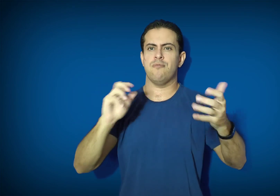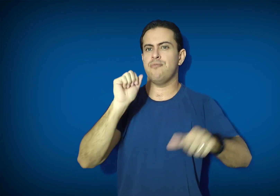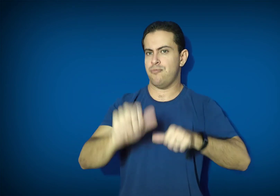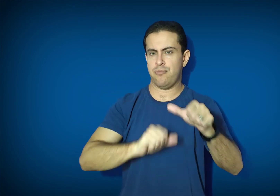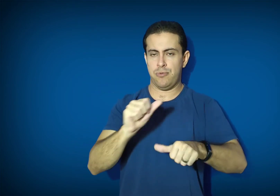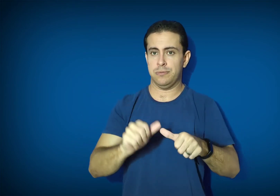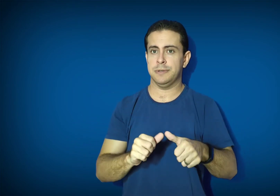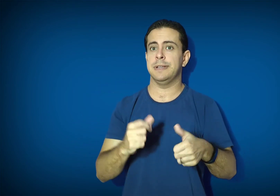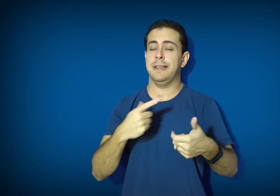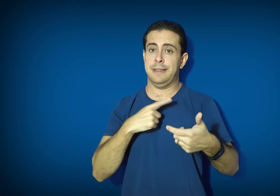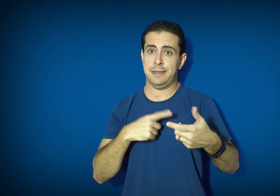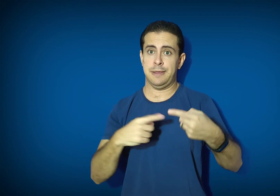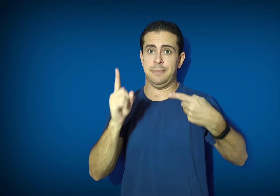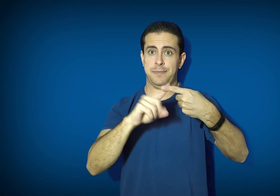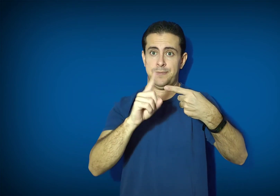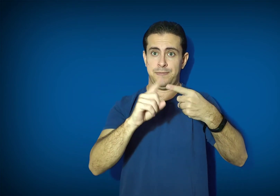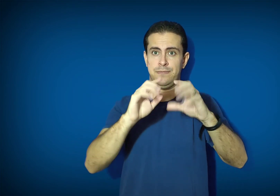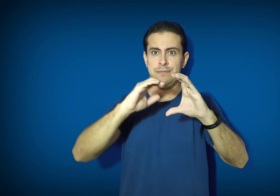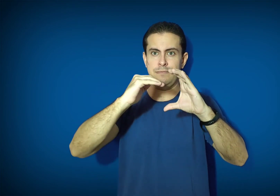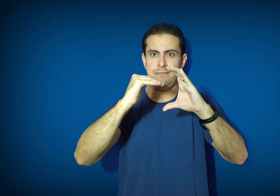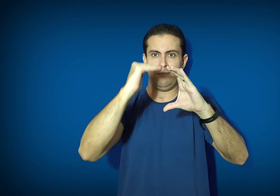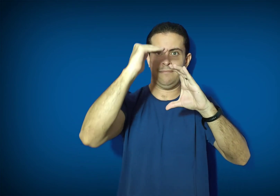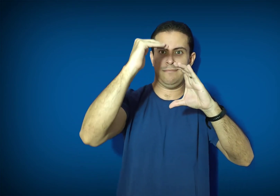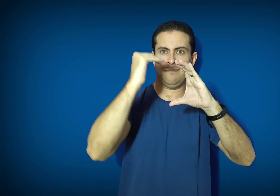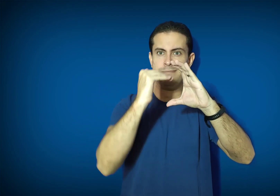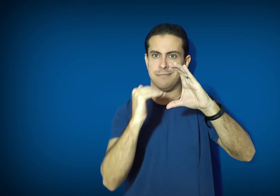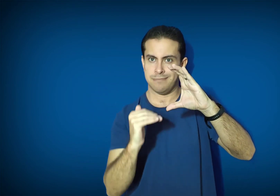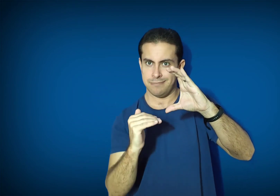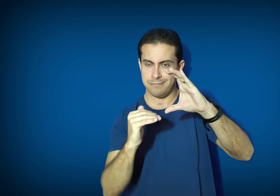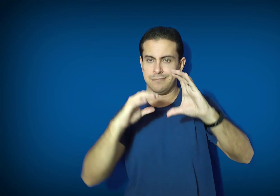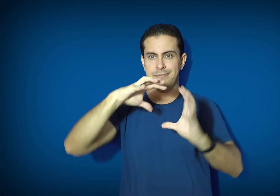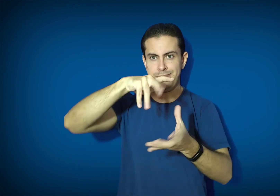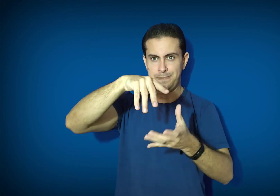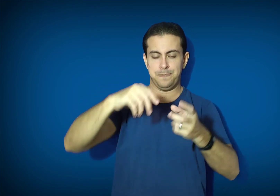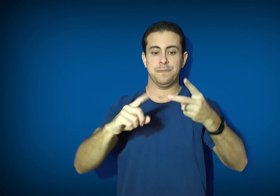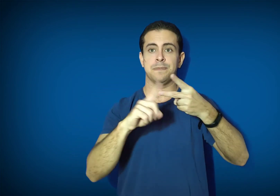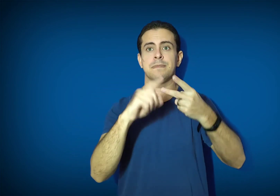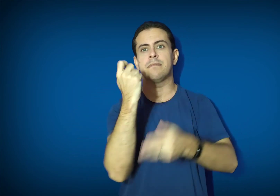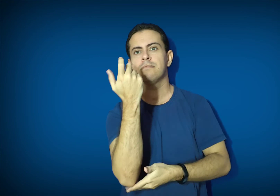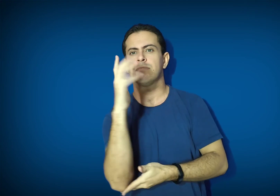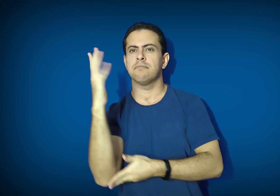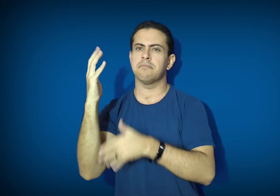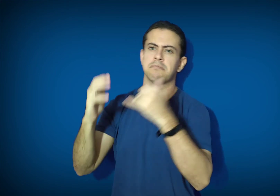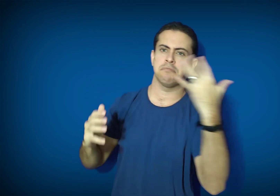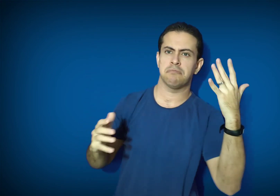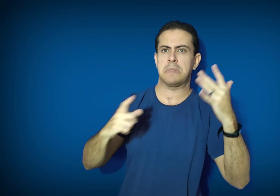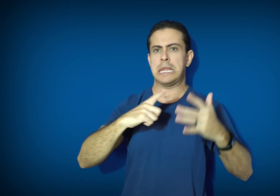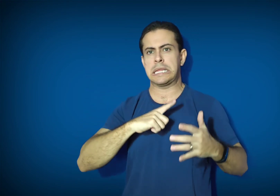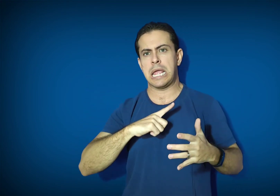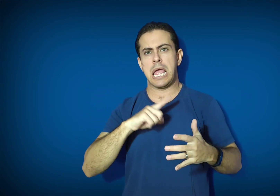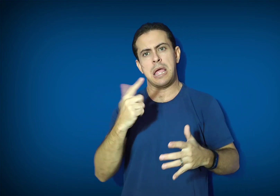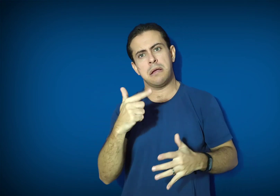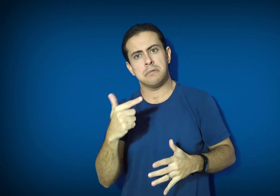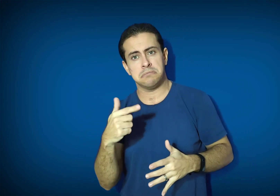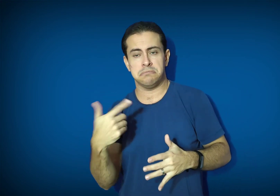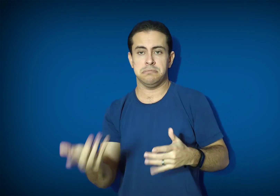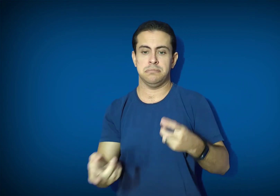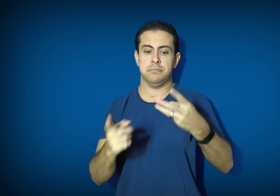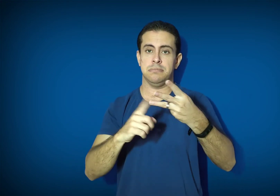gente explicou, vamos relembrar os pontos, Longitude, a segunda é